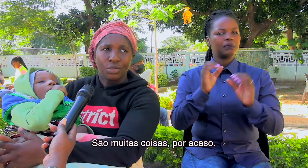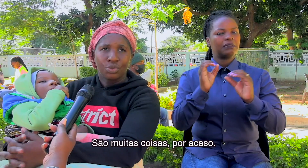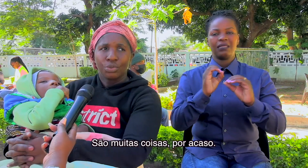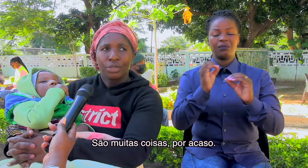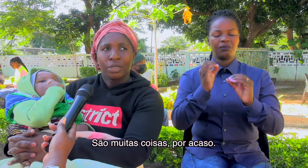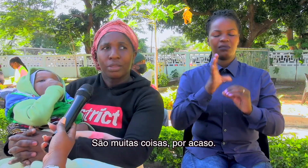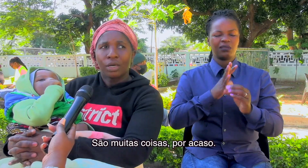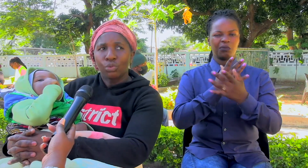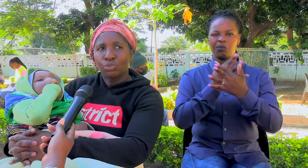acaso.